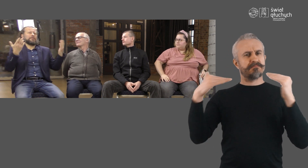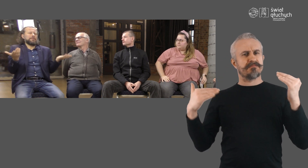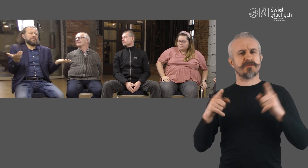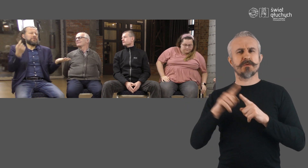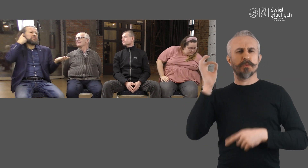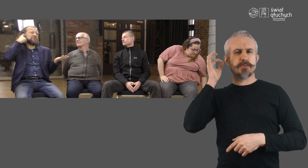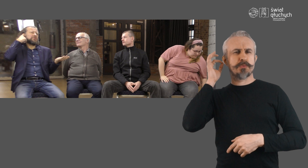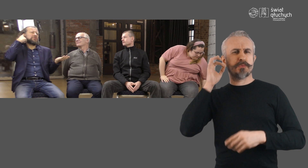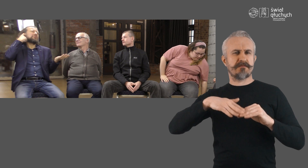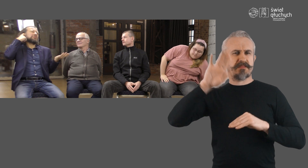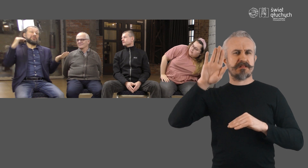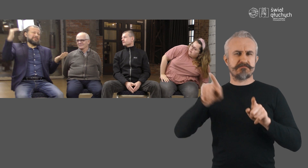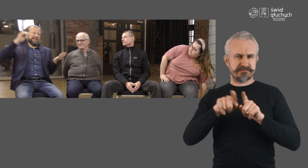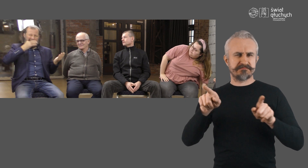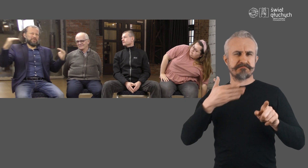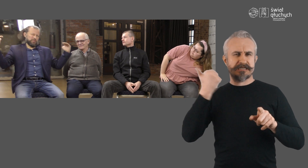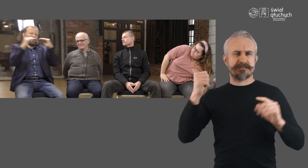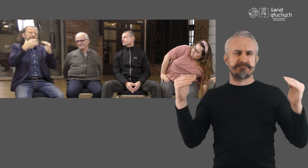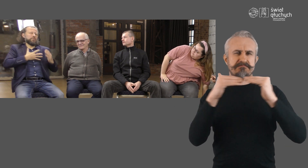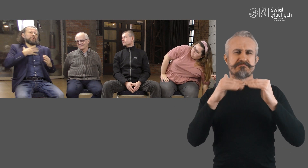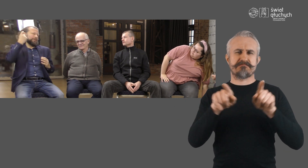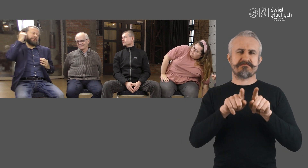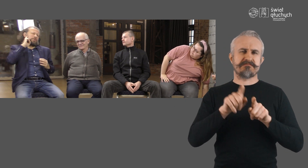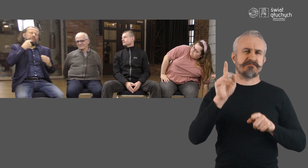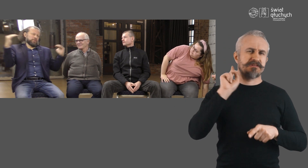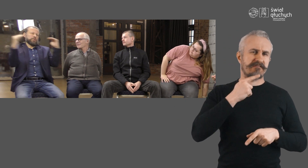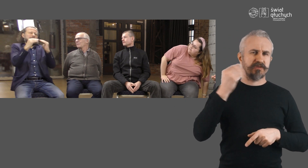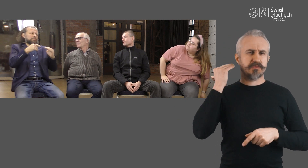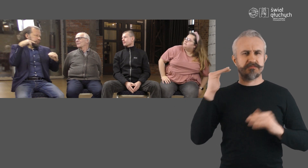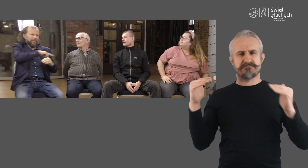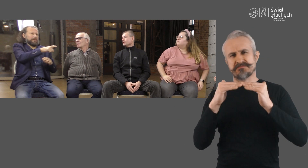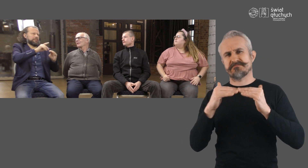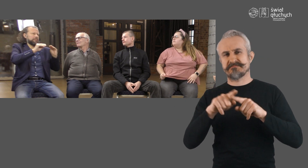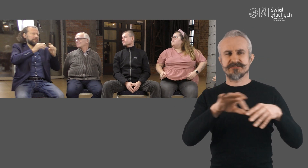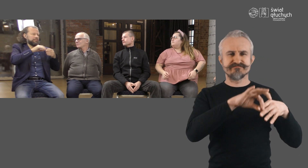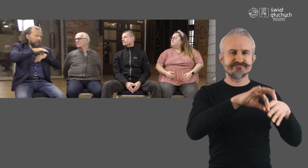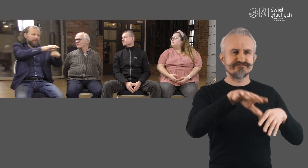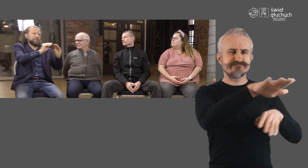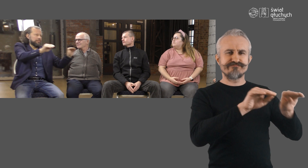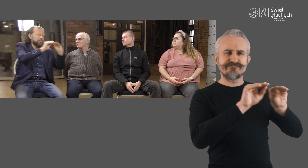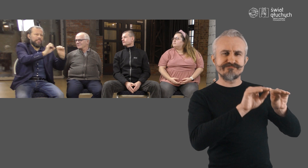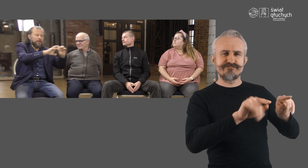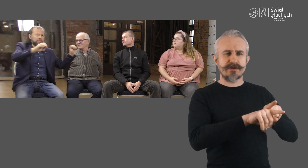przykład pedagogów głuchych, słyszących, nie. Teraz czuję, że gdzieś tam to jest takie